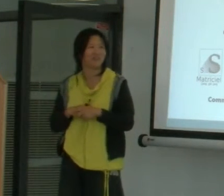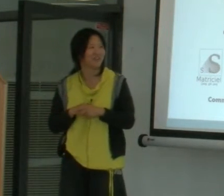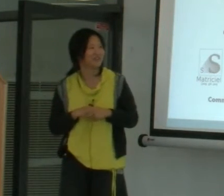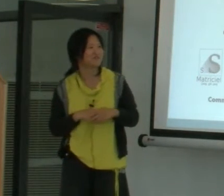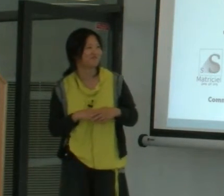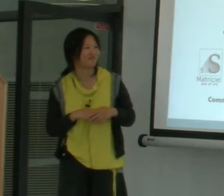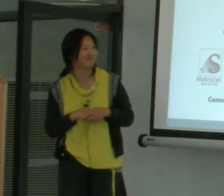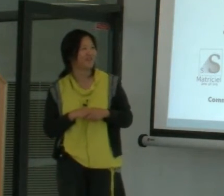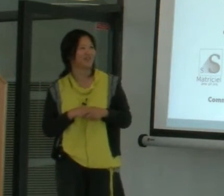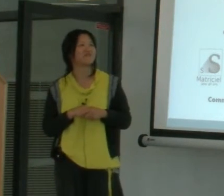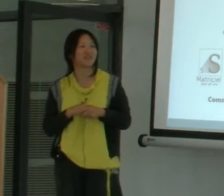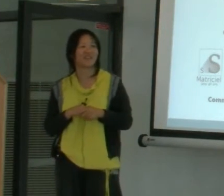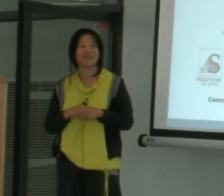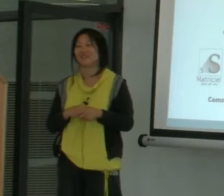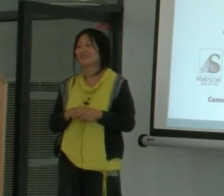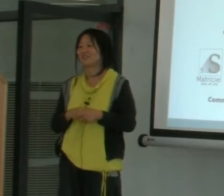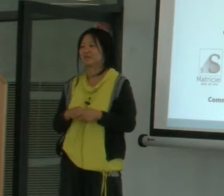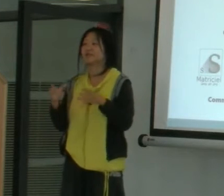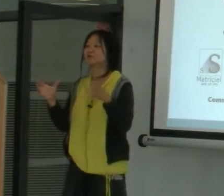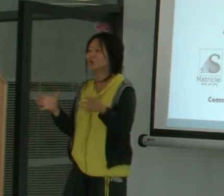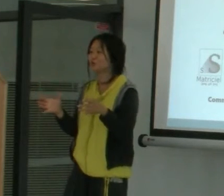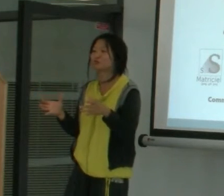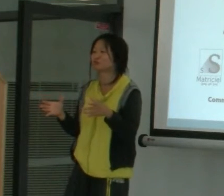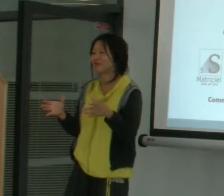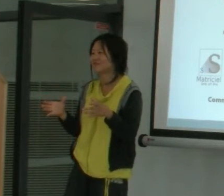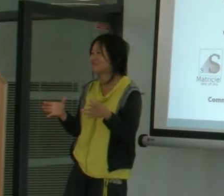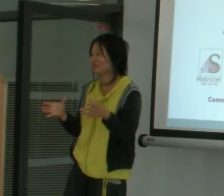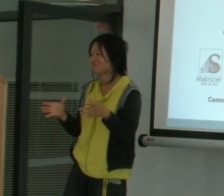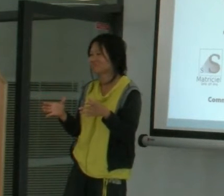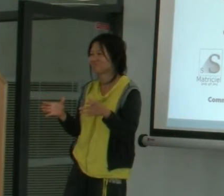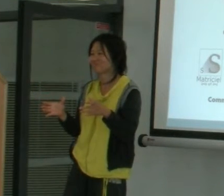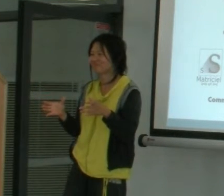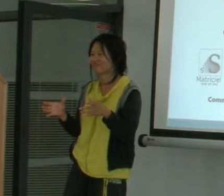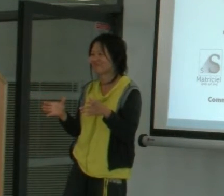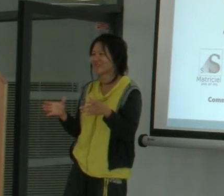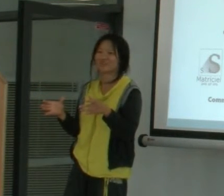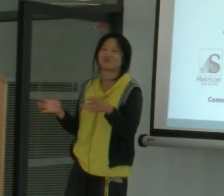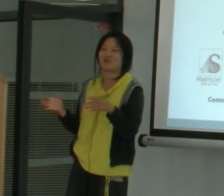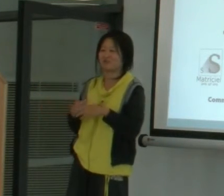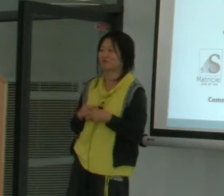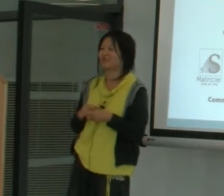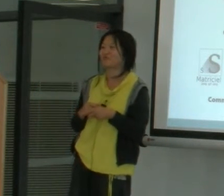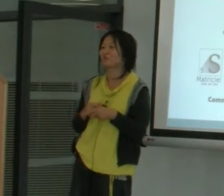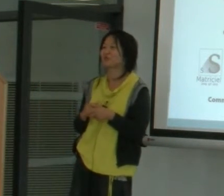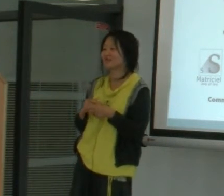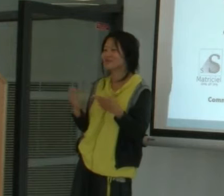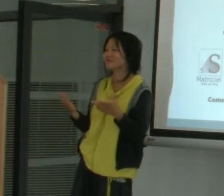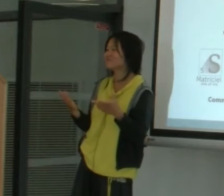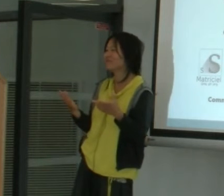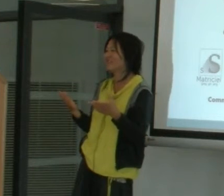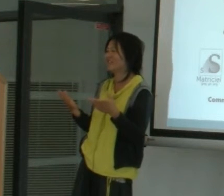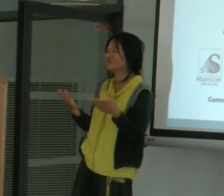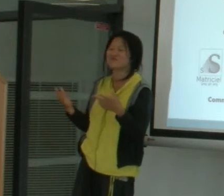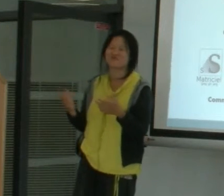Non. Ouais. Des développeurs tout court, est-ce qu'il y en a? Voilà, donc des développeurs qui